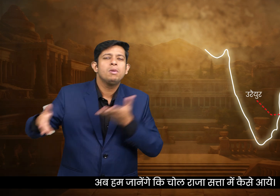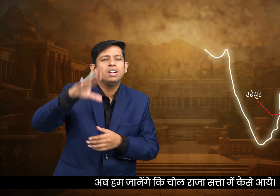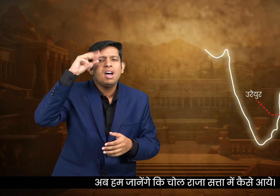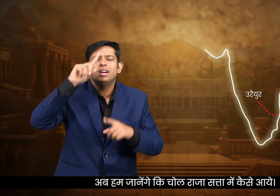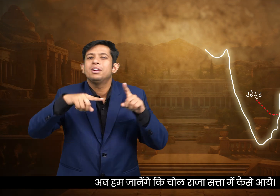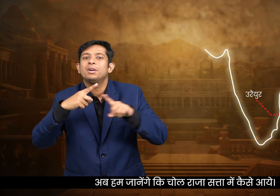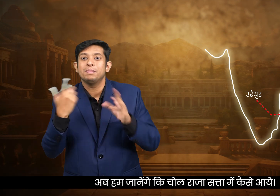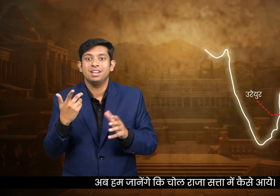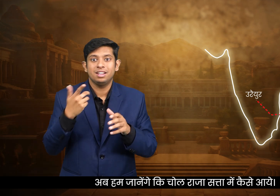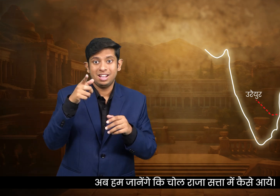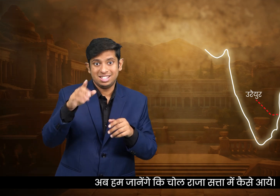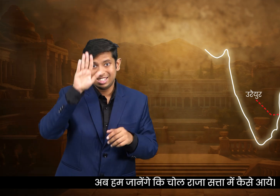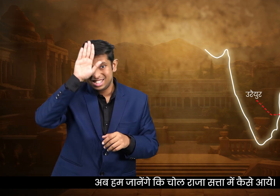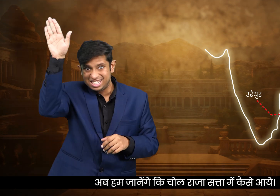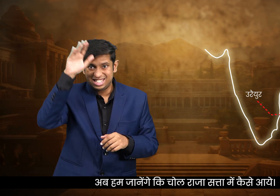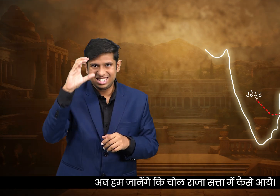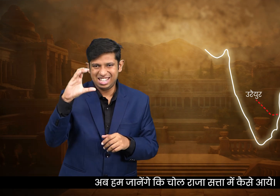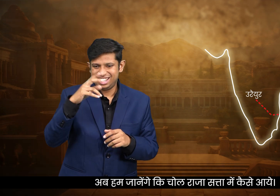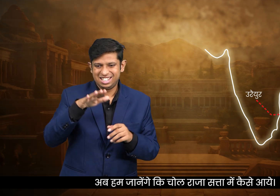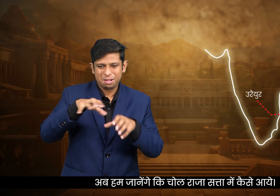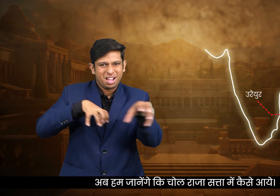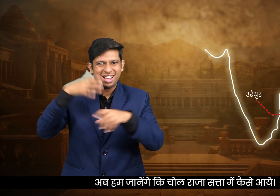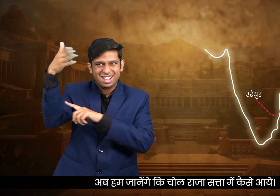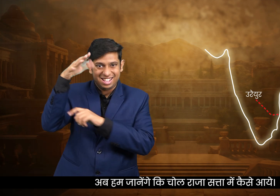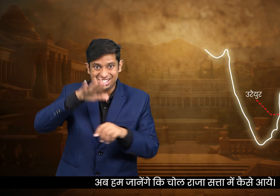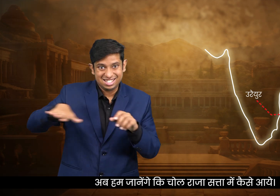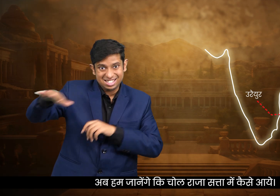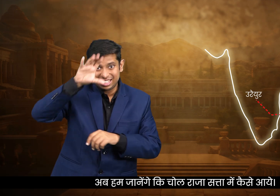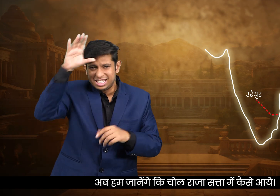अब हम जानेंगे कि चौल राजा सत्ता में कैसे आए।